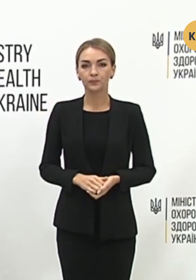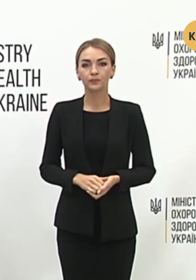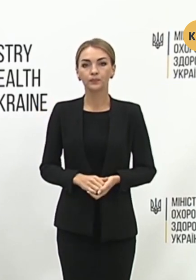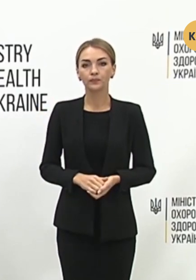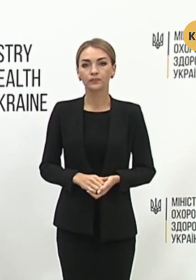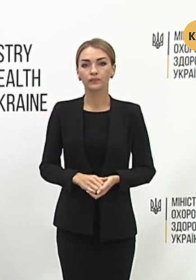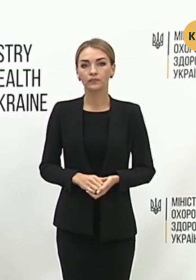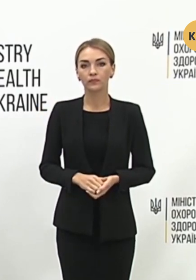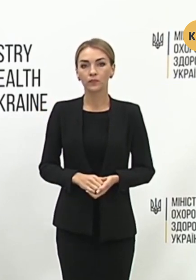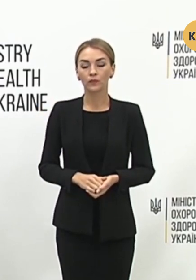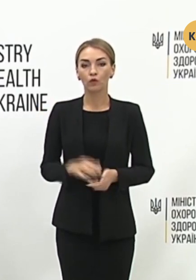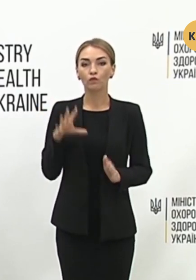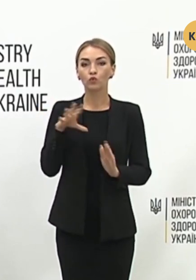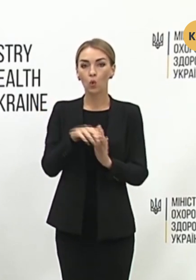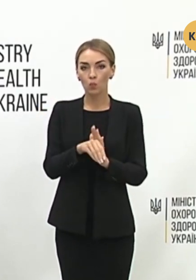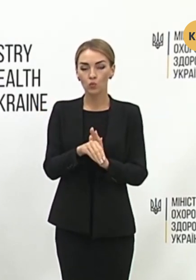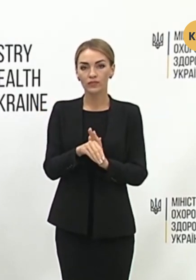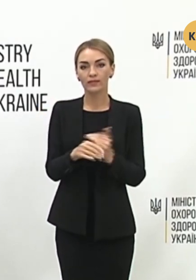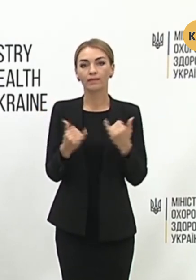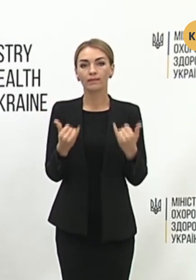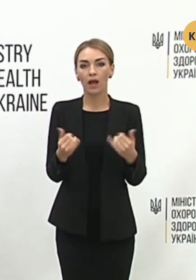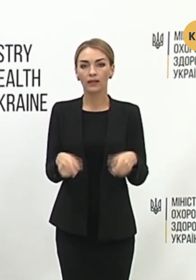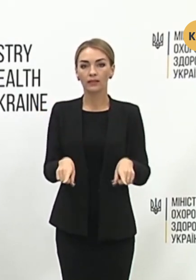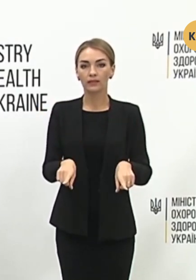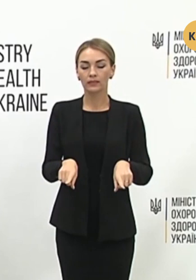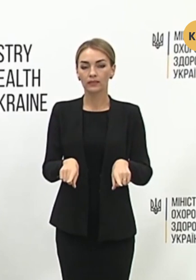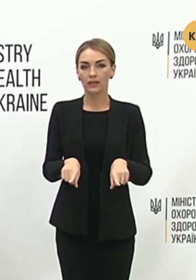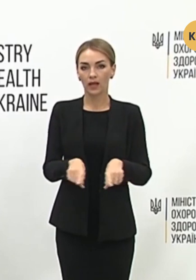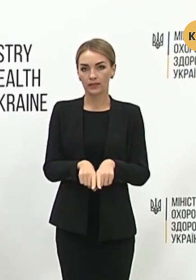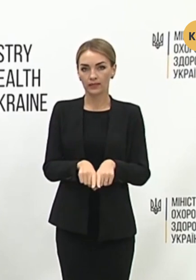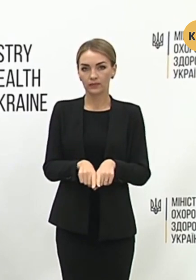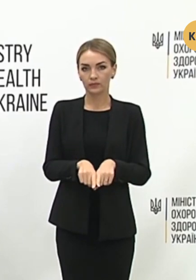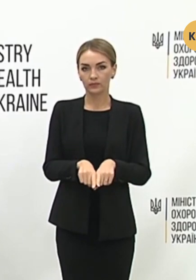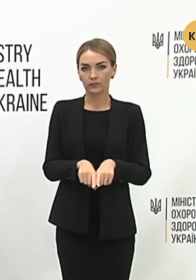Для, в тому числі для таких